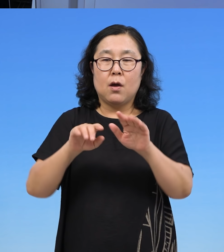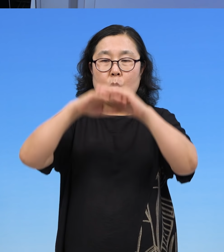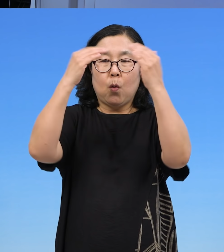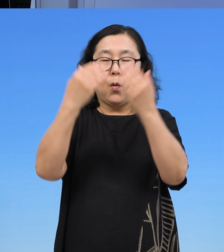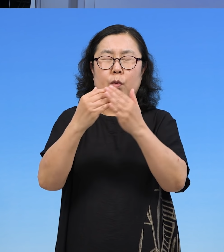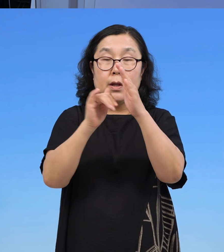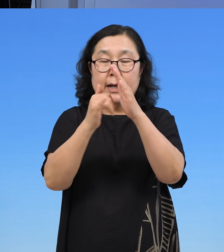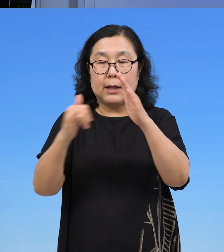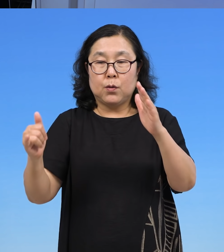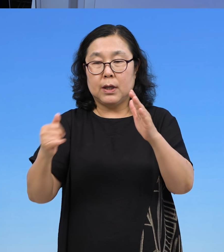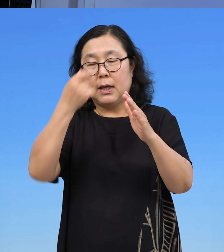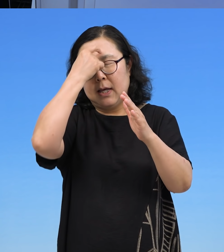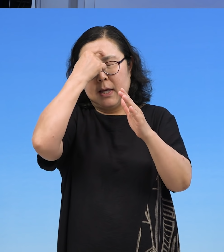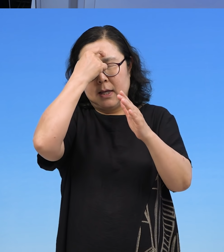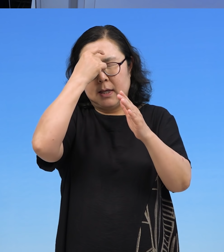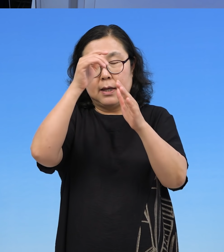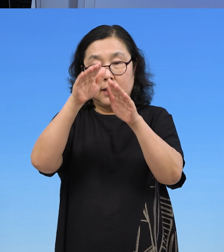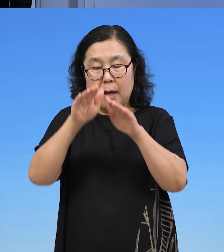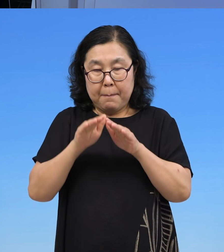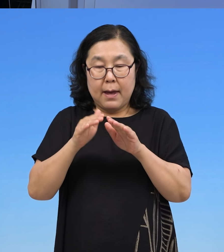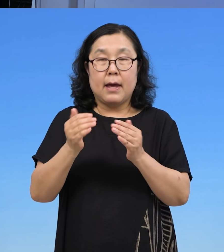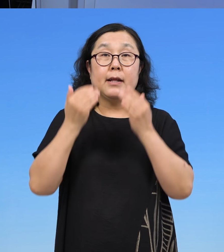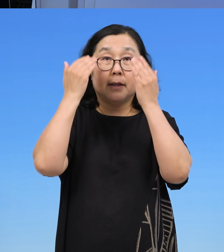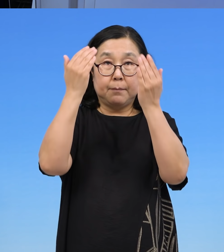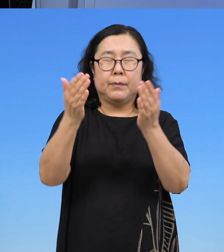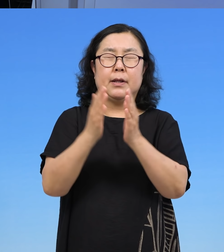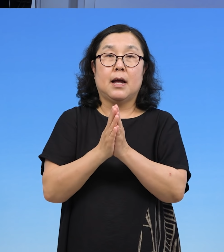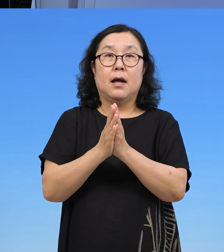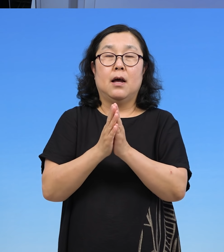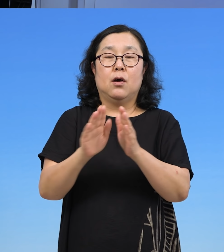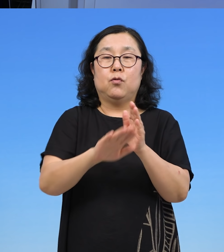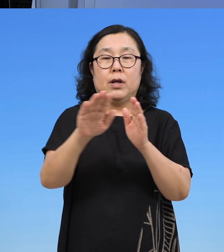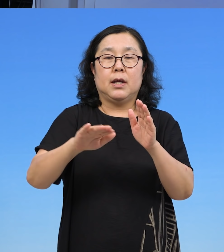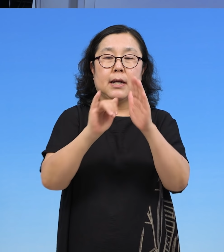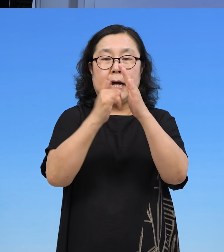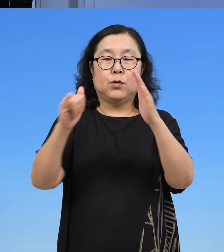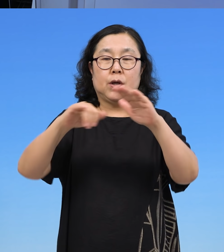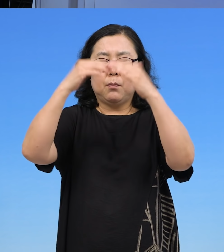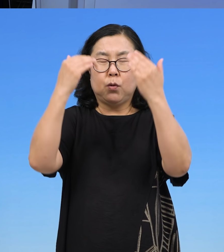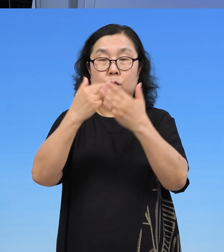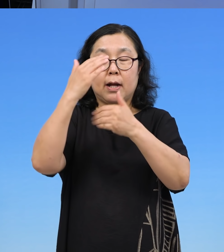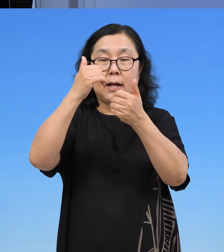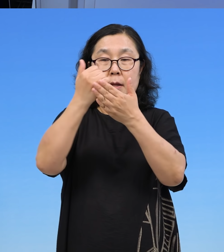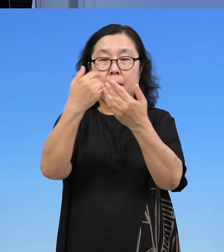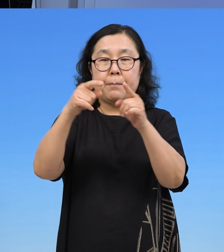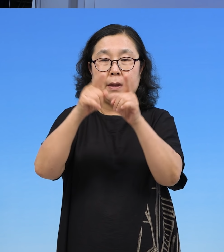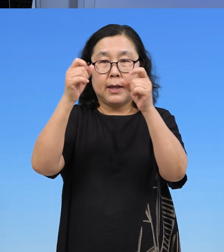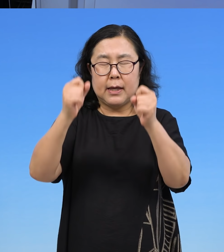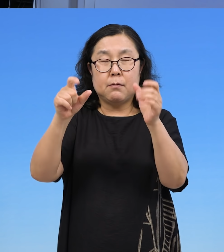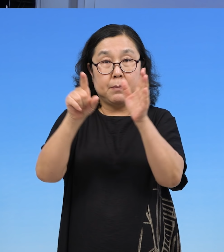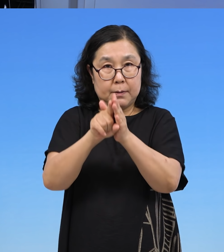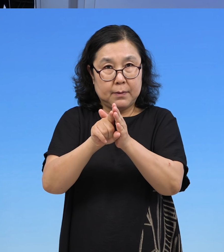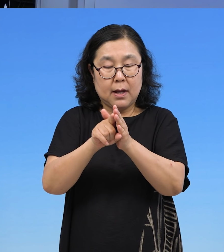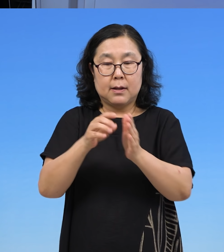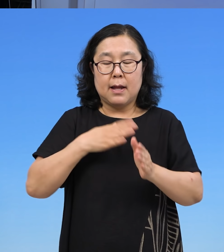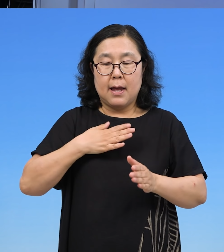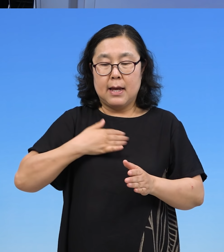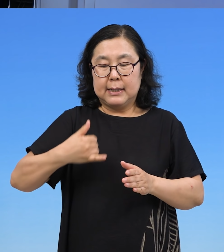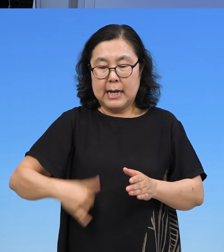전과 다름은 우리 가족 모두 하나님이 함께 하심을 믿고 있거든요 이 어려움 또한 하나님이 알고 계실 것이고